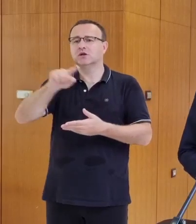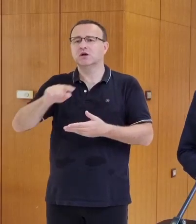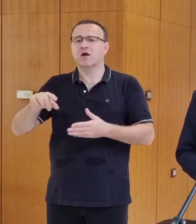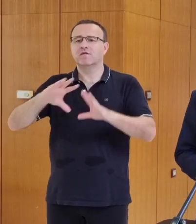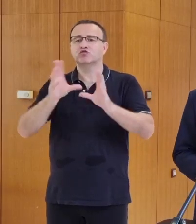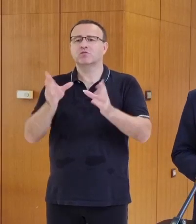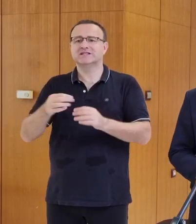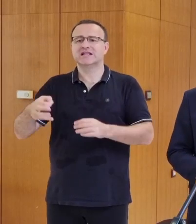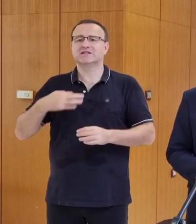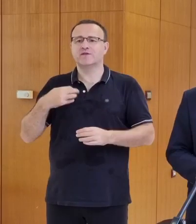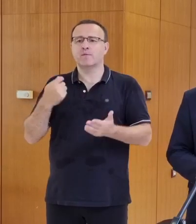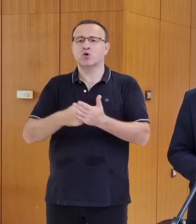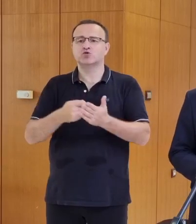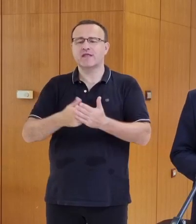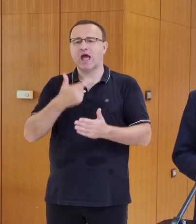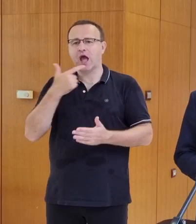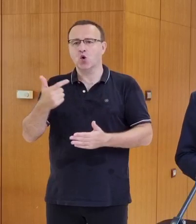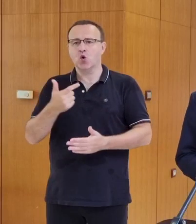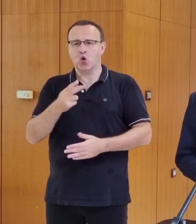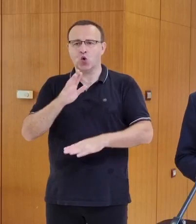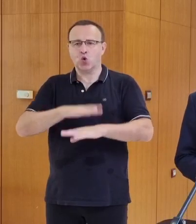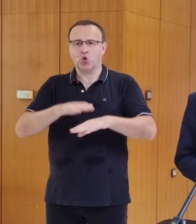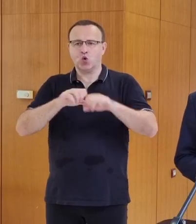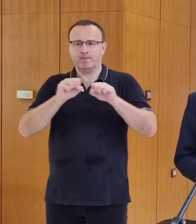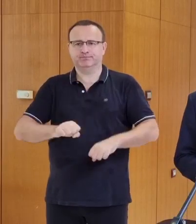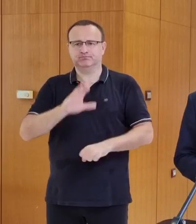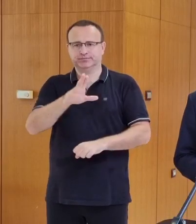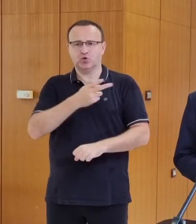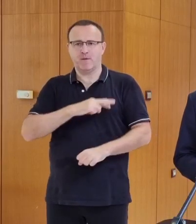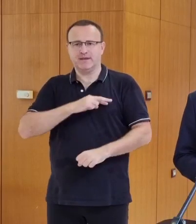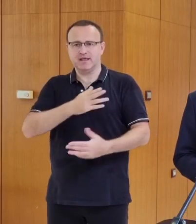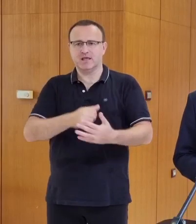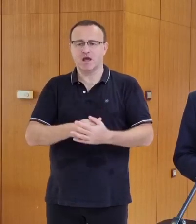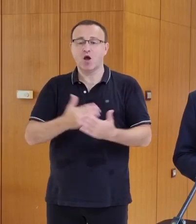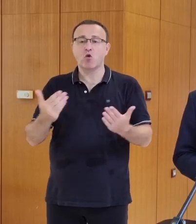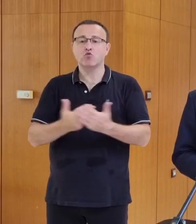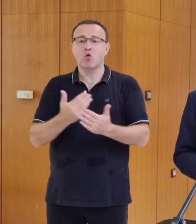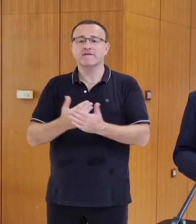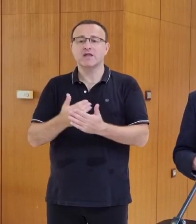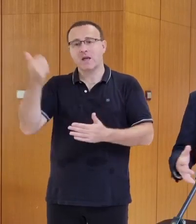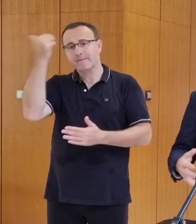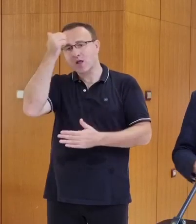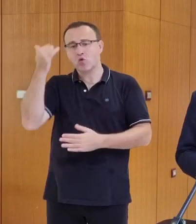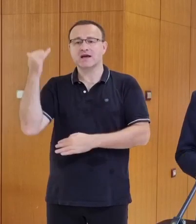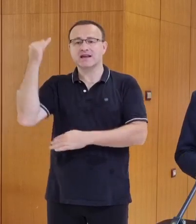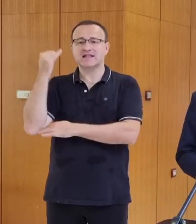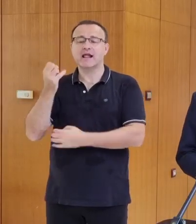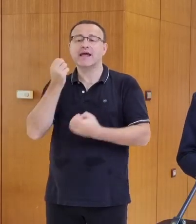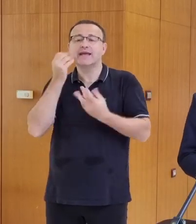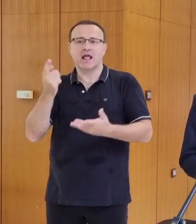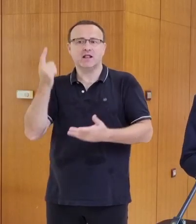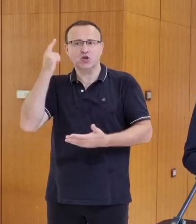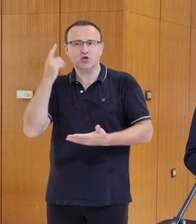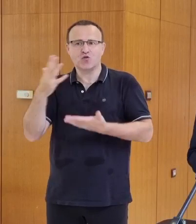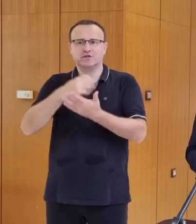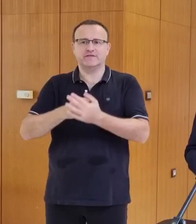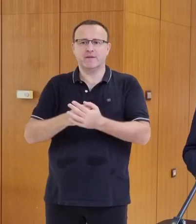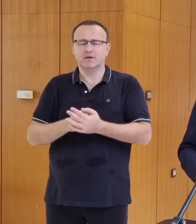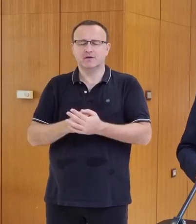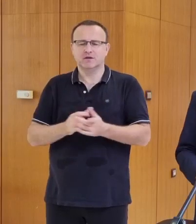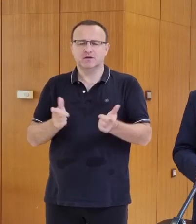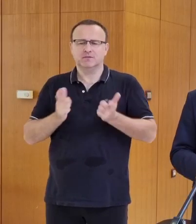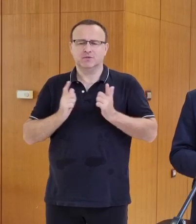ako kompetentnú. A kedy by sme sa mohli už dozvedieť meno nového riaditeľa? Pracujeme na tom, to znamená tak, ako som povedal, čiže